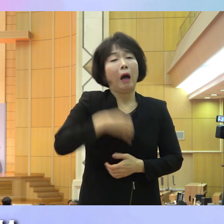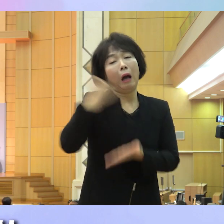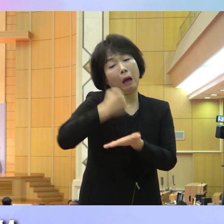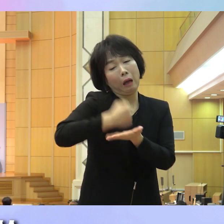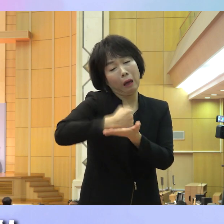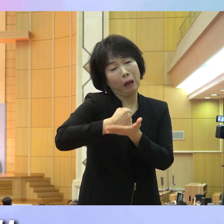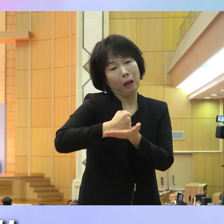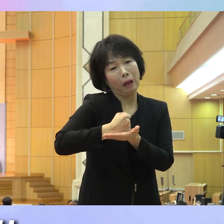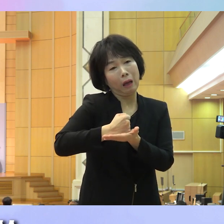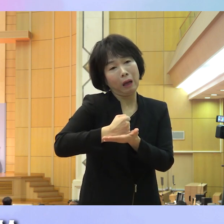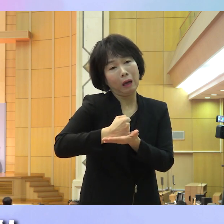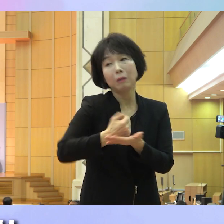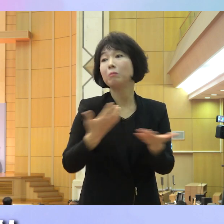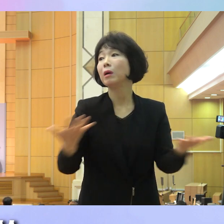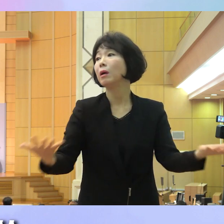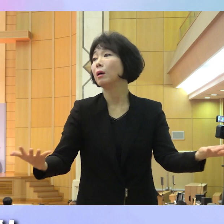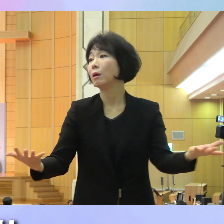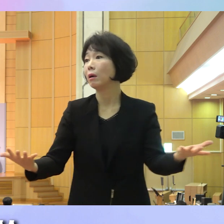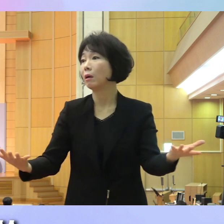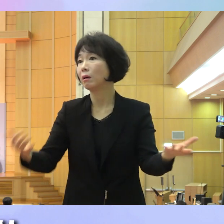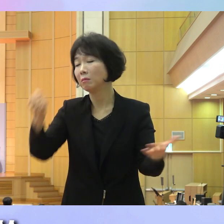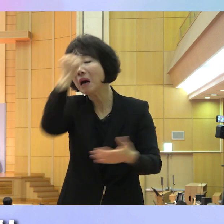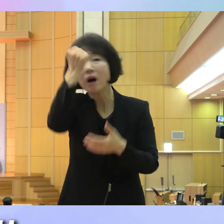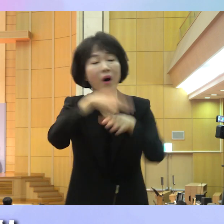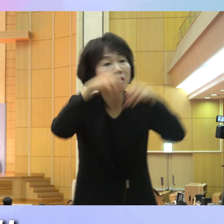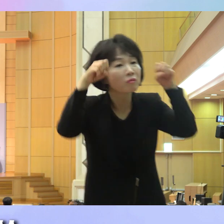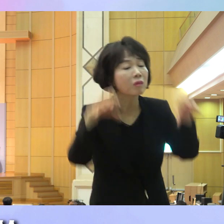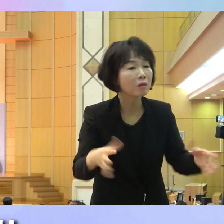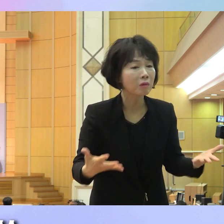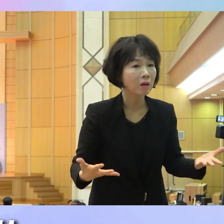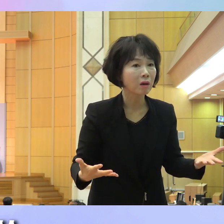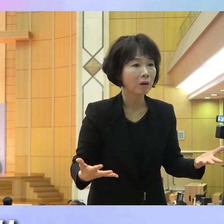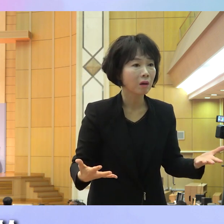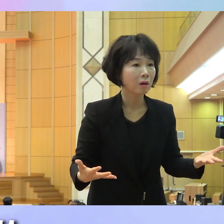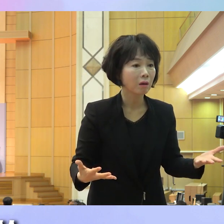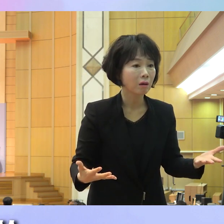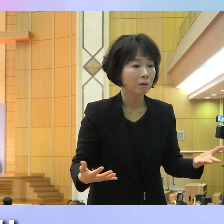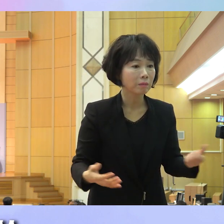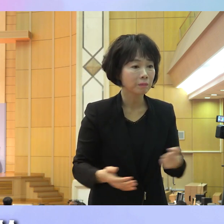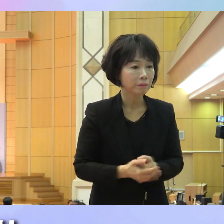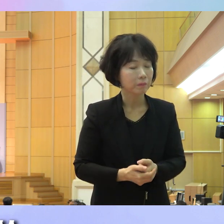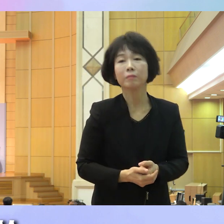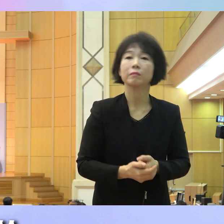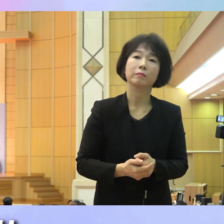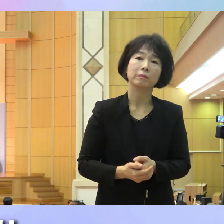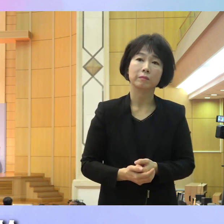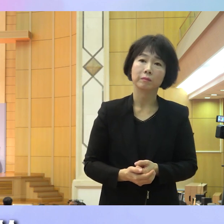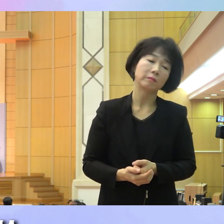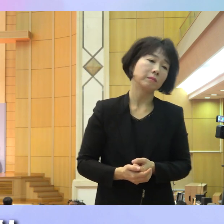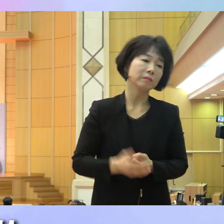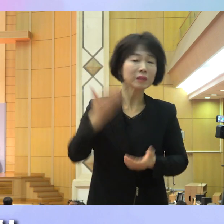말하고 말아버리거든요. 우리 앞전에 사시던